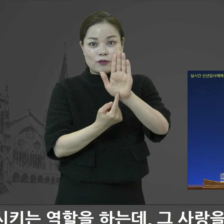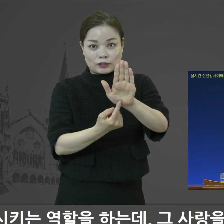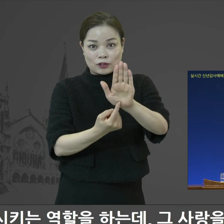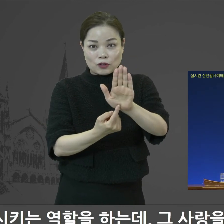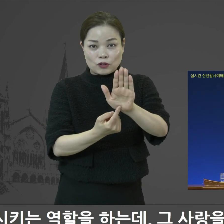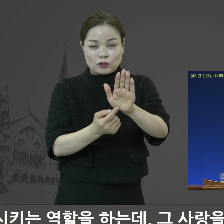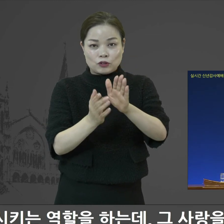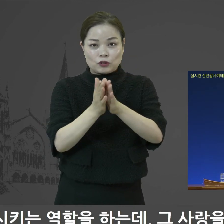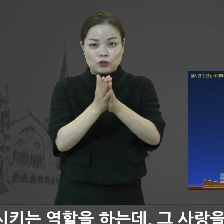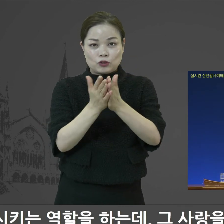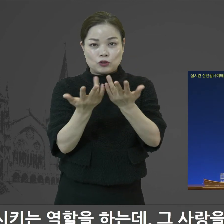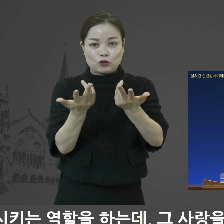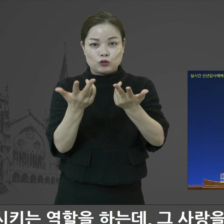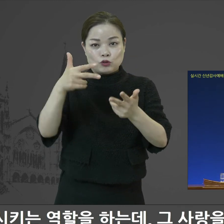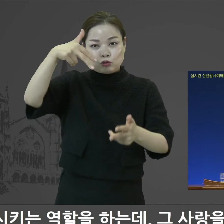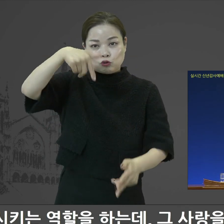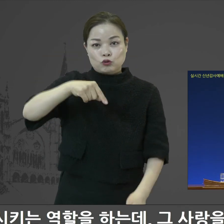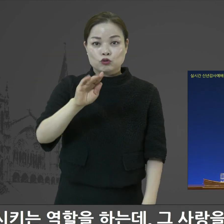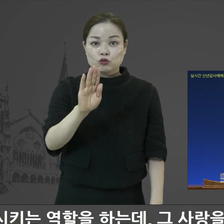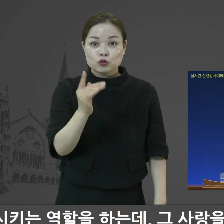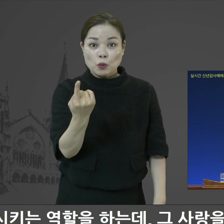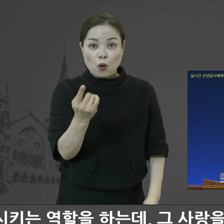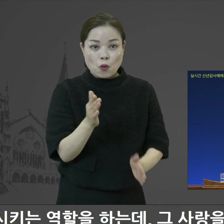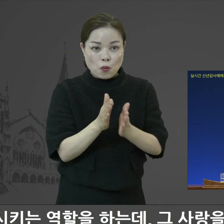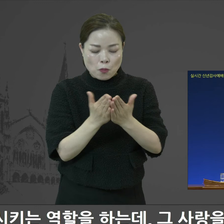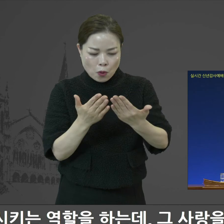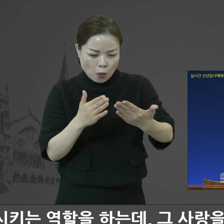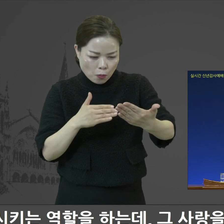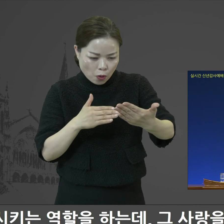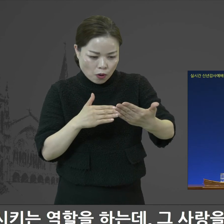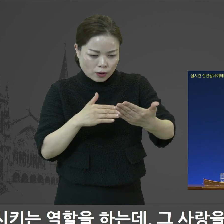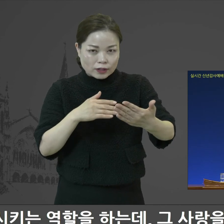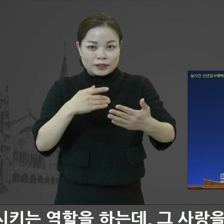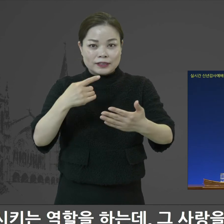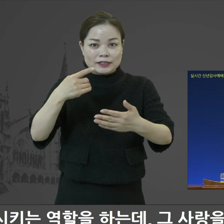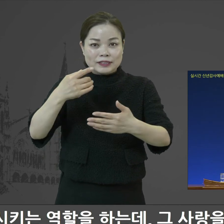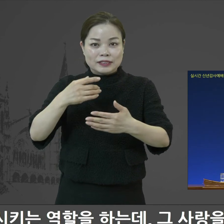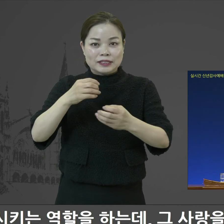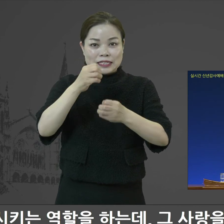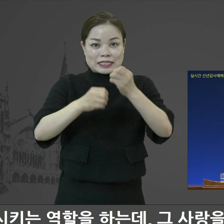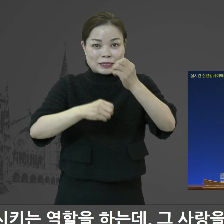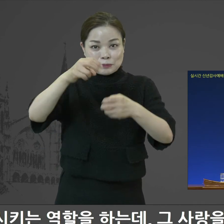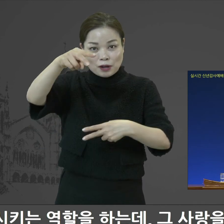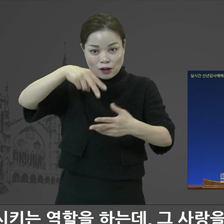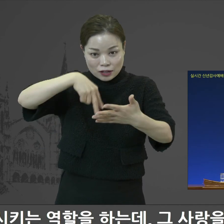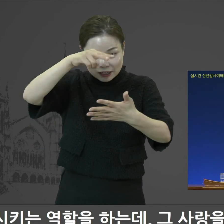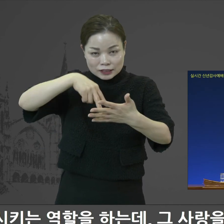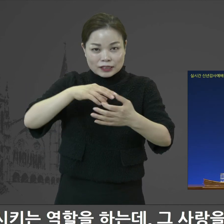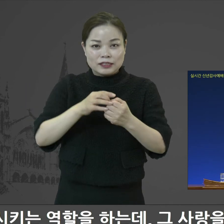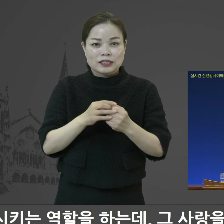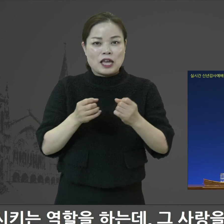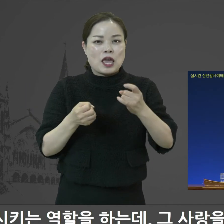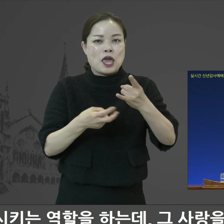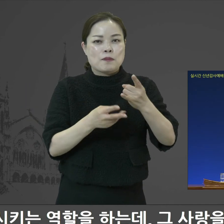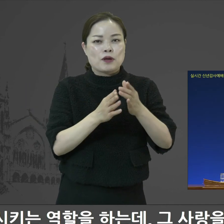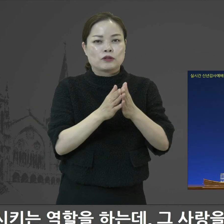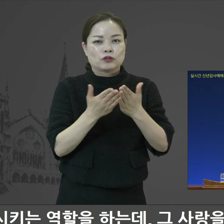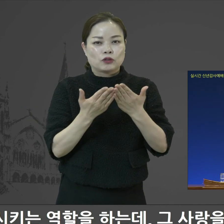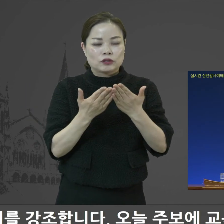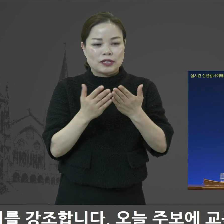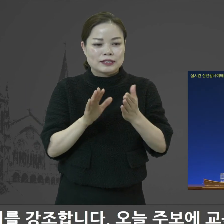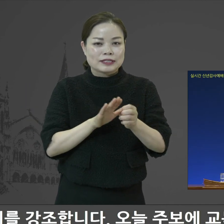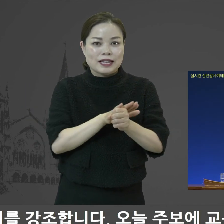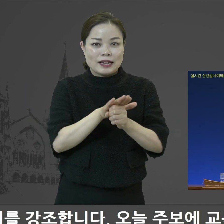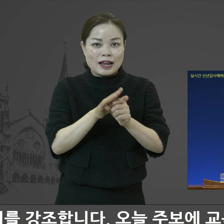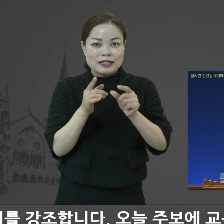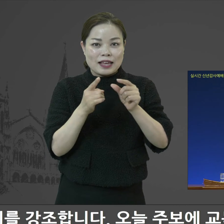여러분 주보에 시작하면서 교동문이 있었잖아요. 에베소서 1장 3절에서 6절에 그 안에도 사랑이란 말이